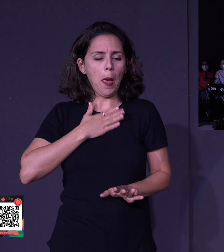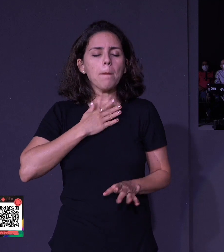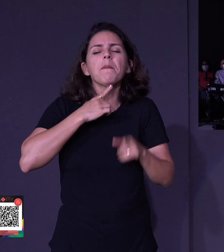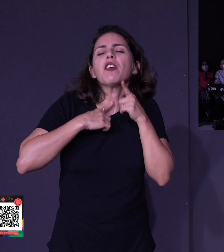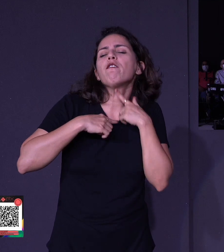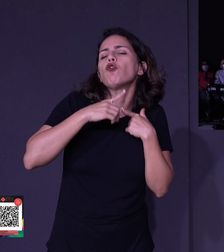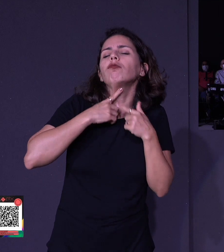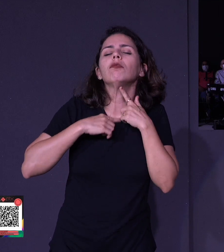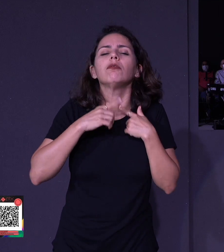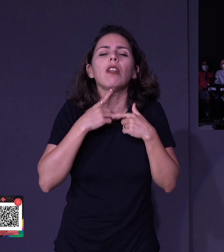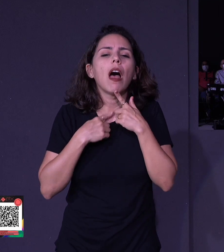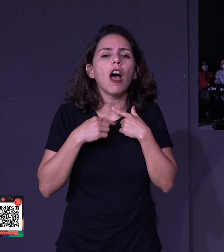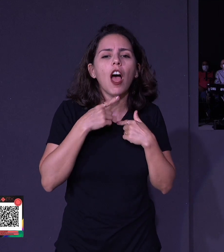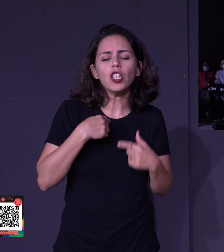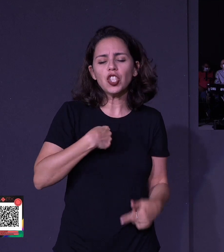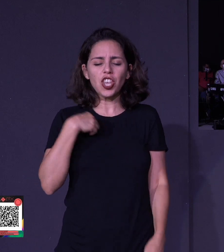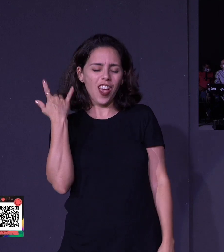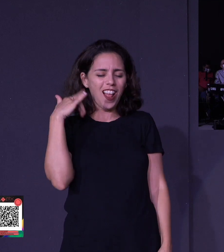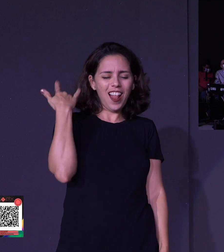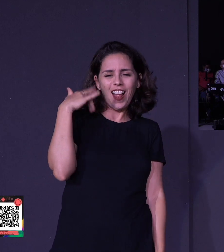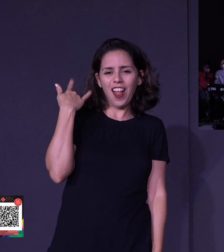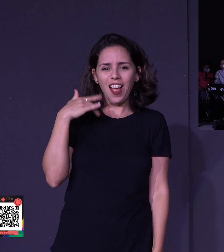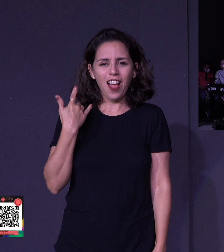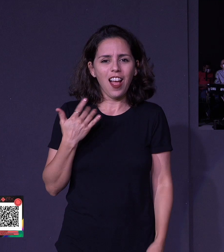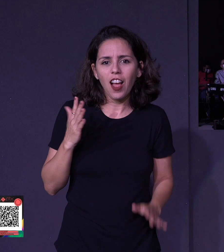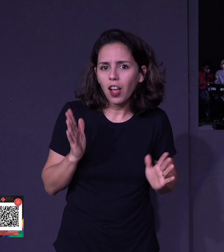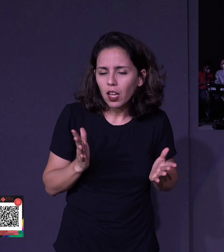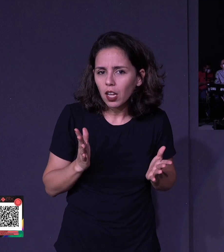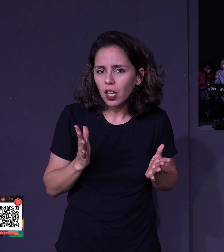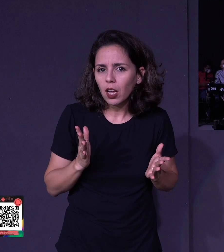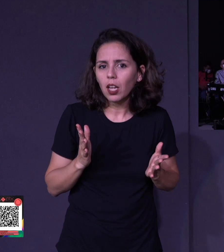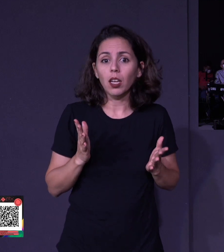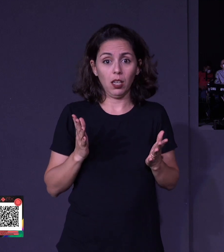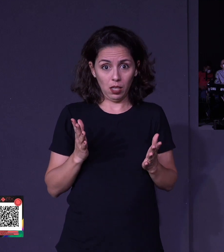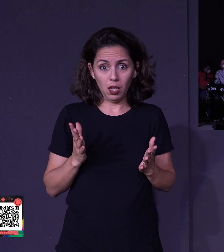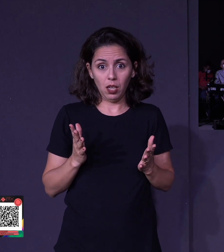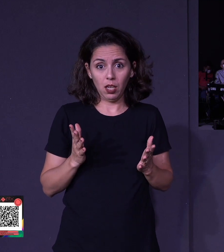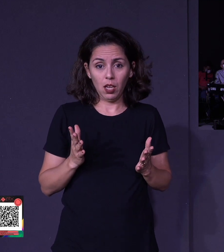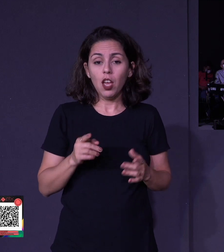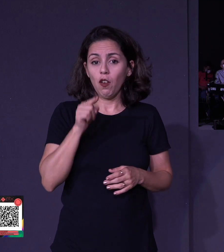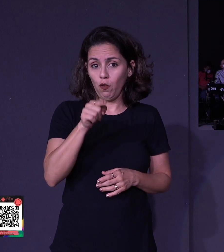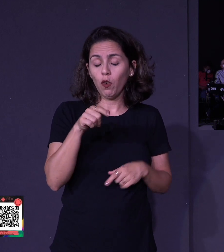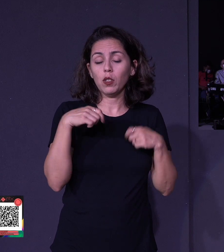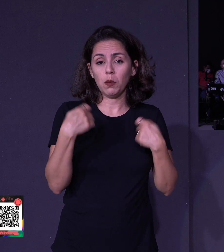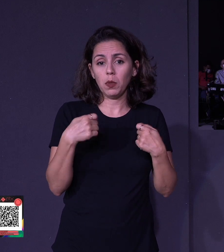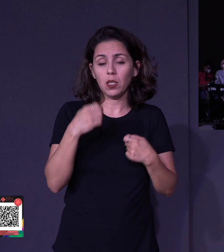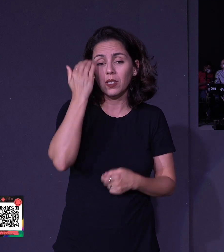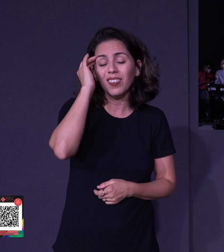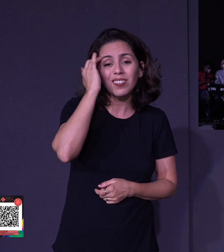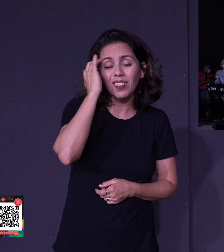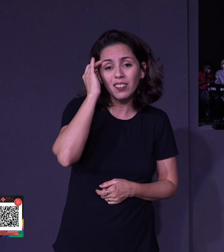essa loucura só será vencida e abandonada quando se acatar a sabedoria, que não é a IBK, não é uma